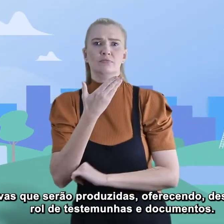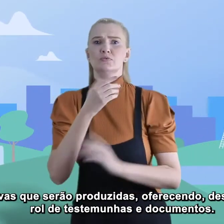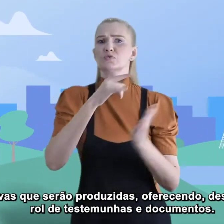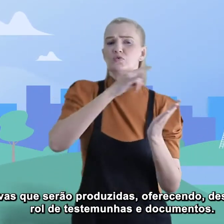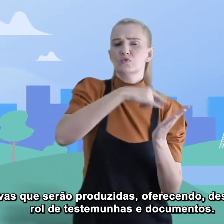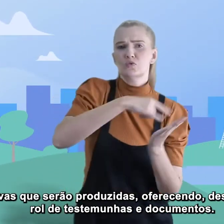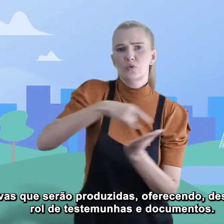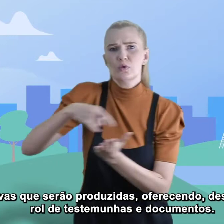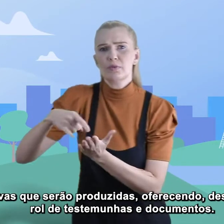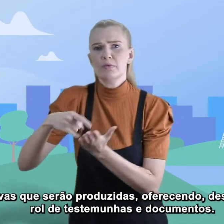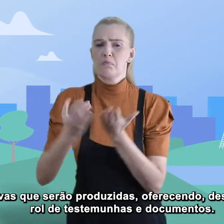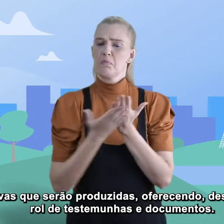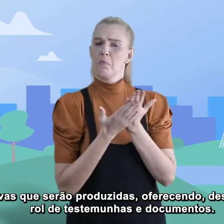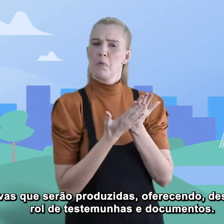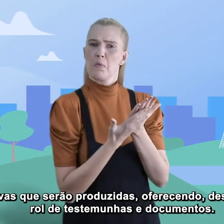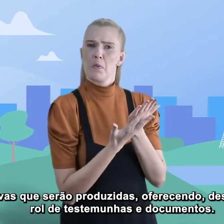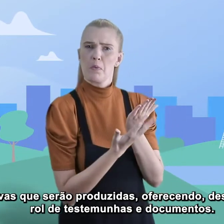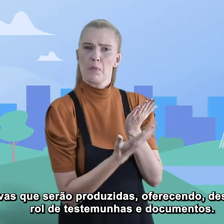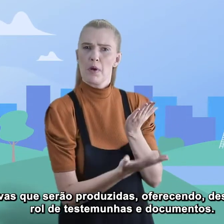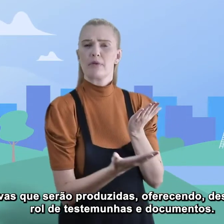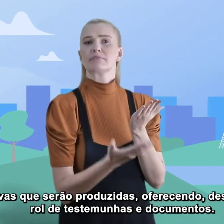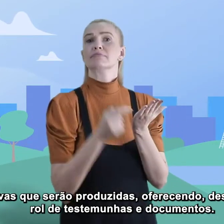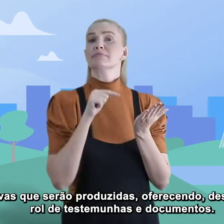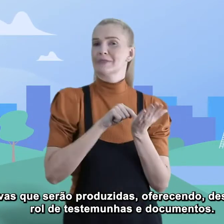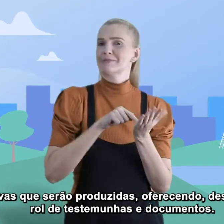de testemunhas e documentos.